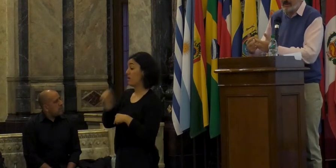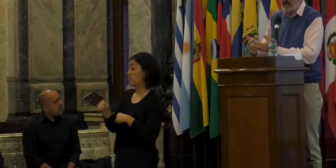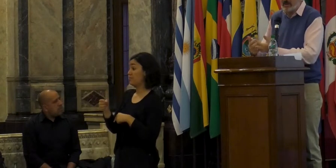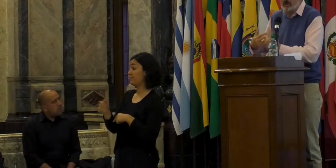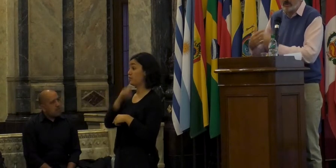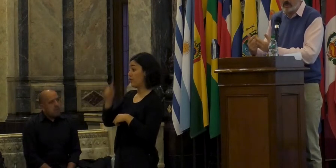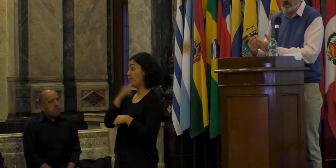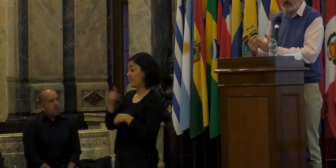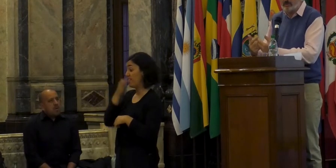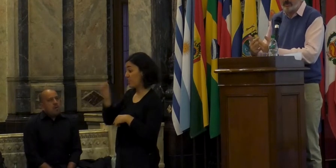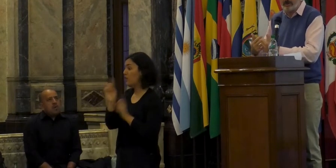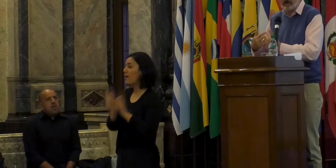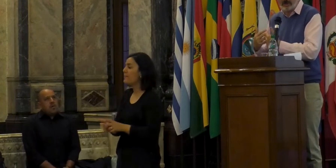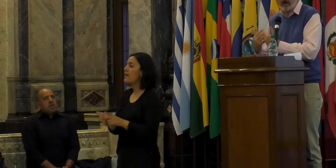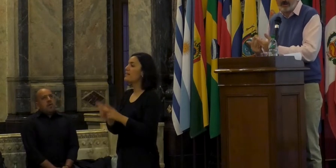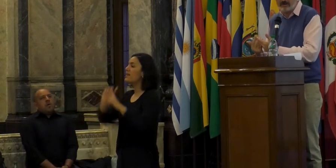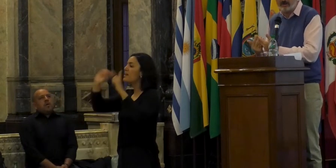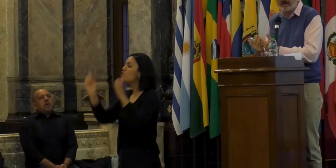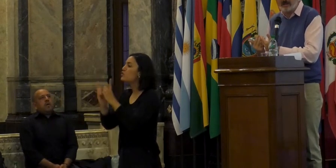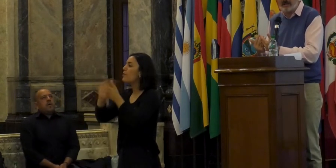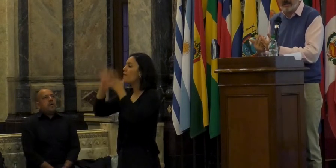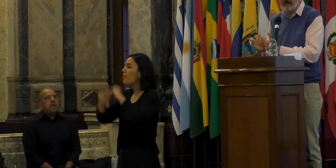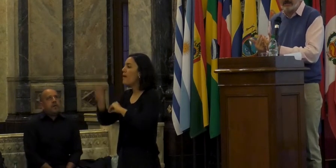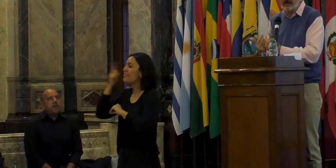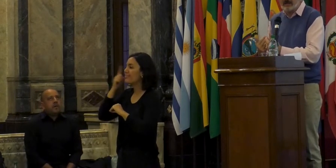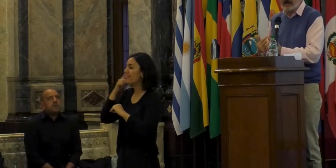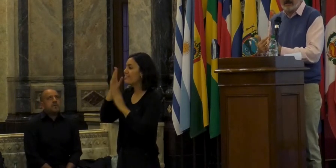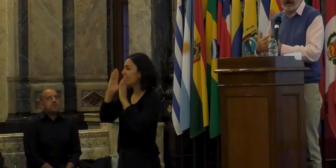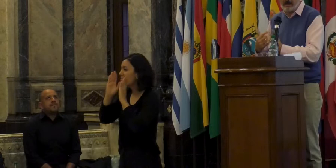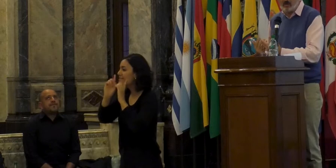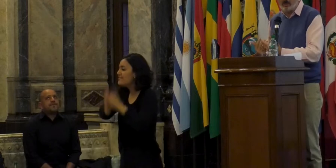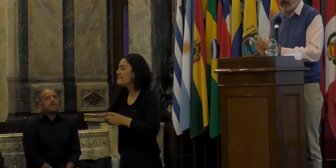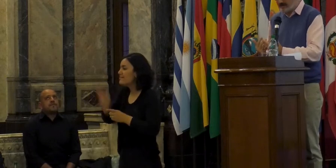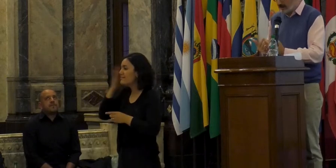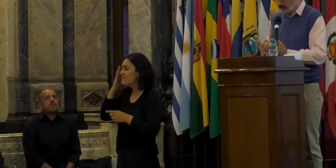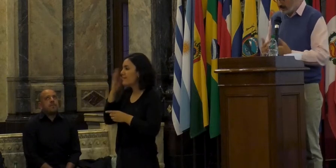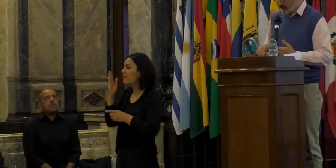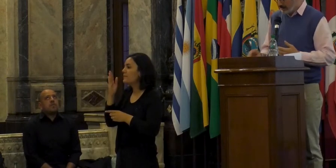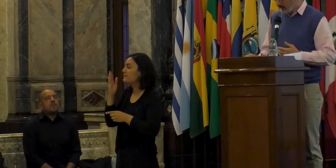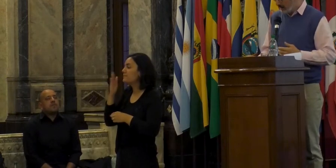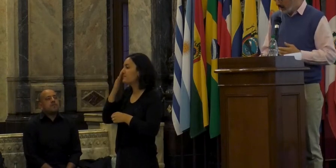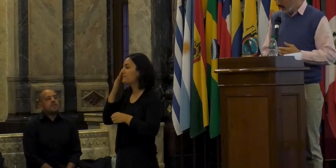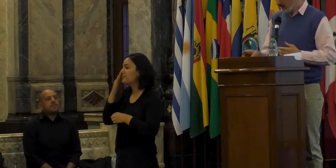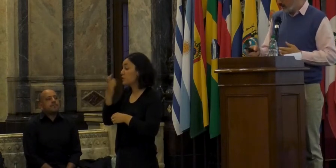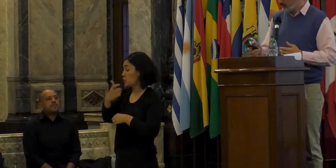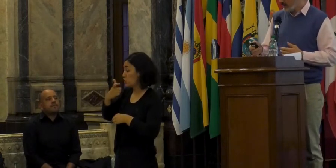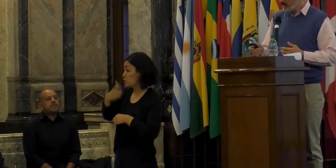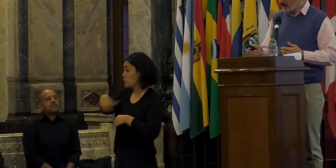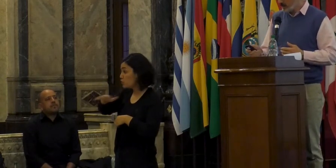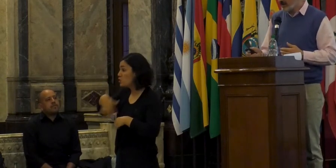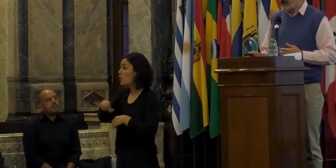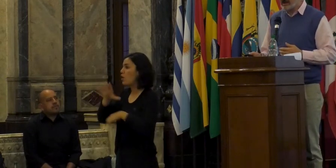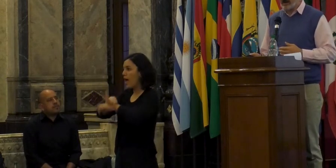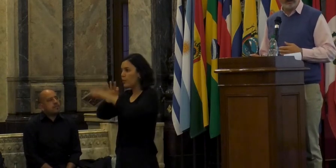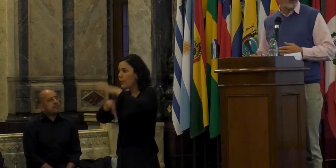que han llegado también los sociólogos, los historiadores de las mentalidades, la gente de Cultural Studies, y nos